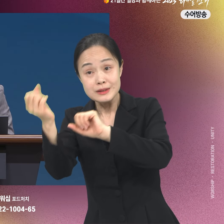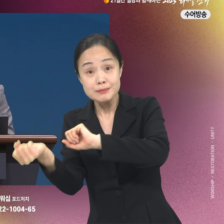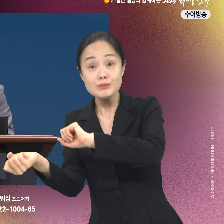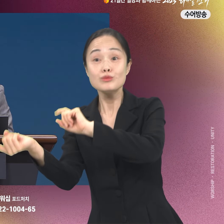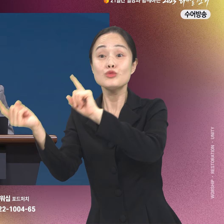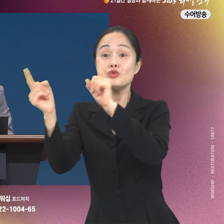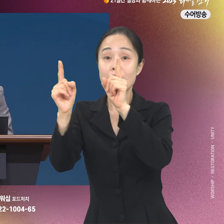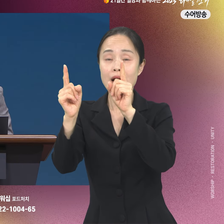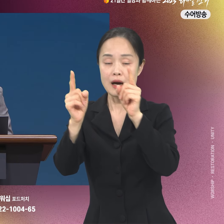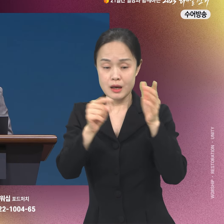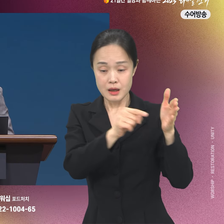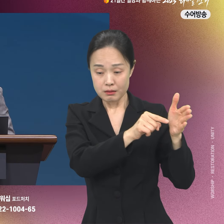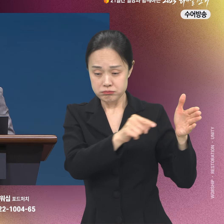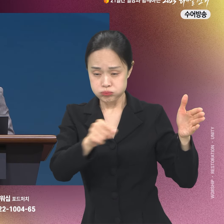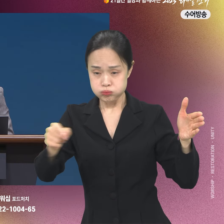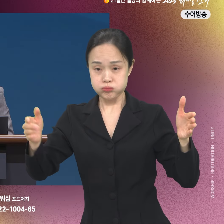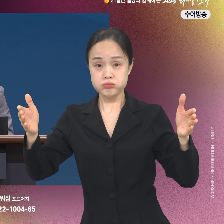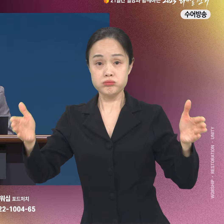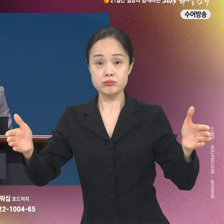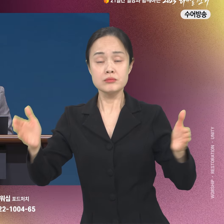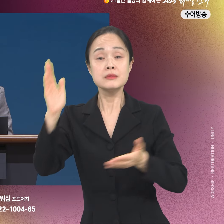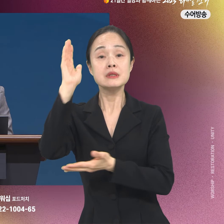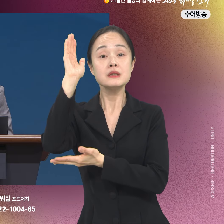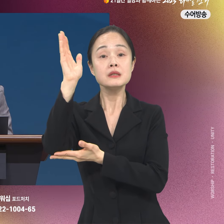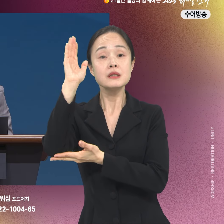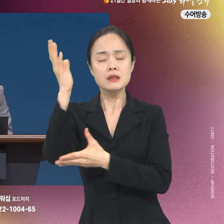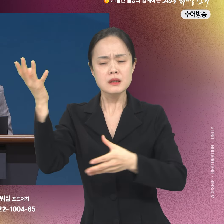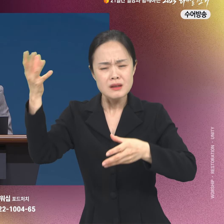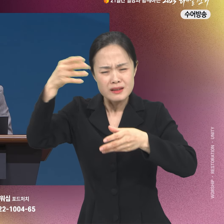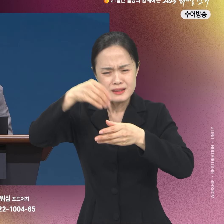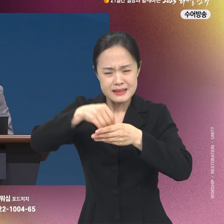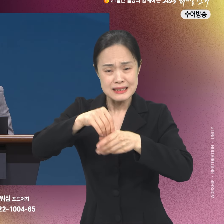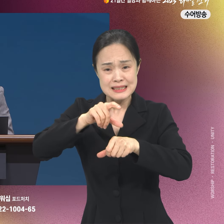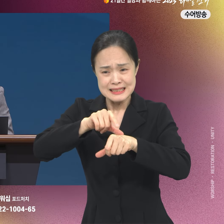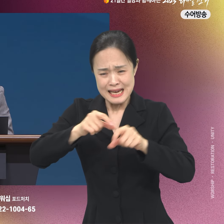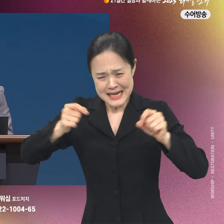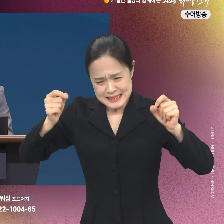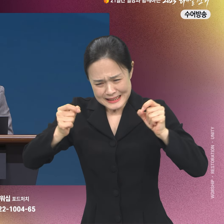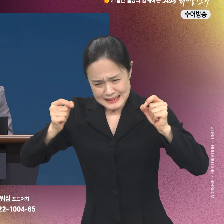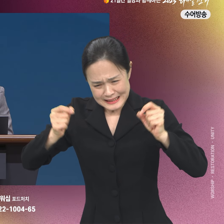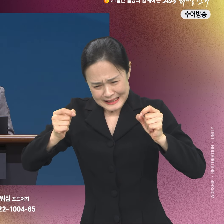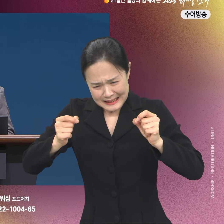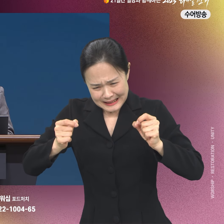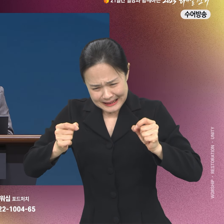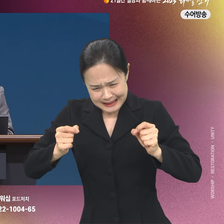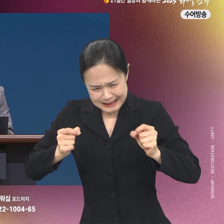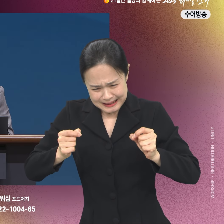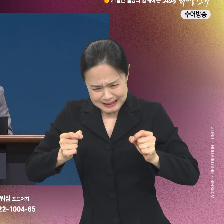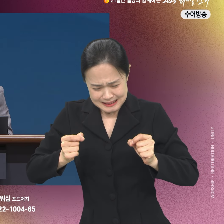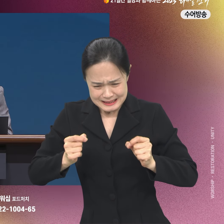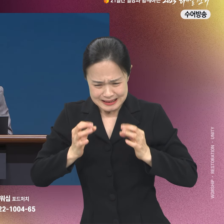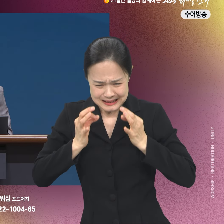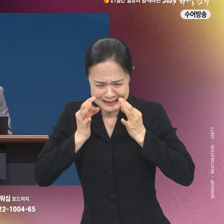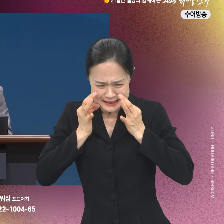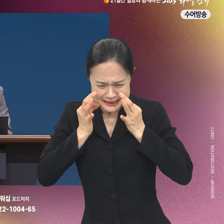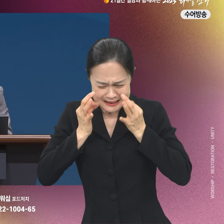해도 4-5시간짜리가 됐을 겁니다. 불가능한 일이죠. 그래서